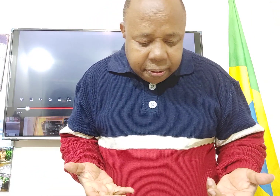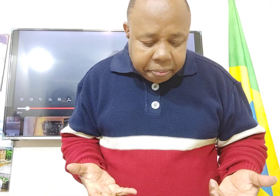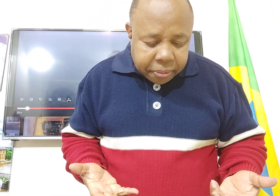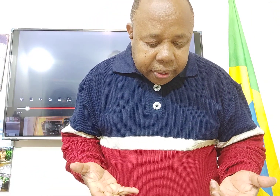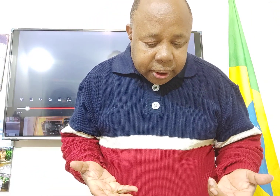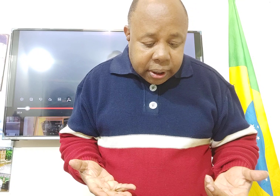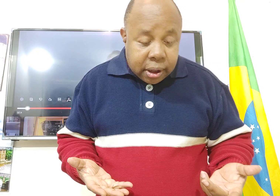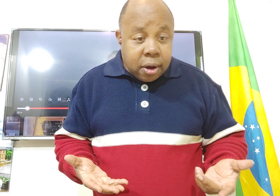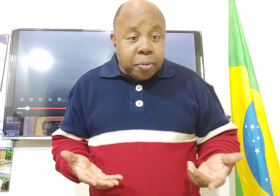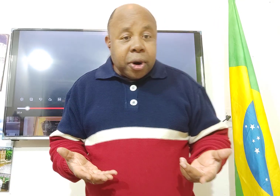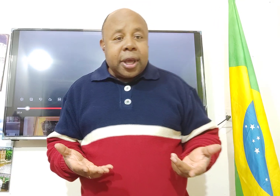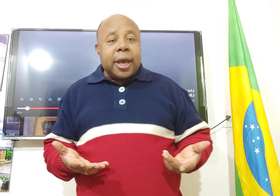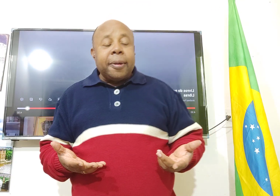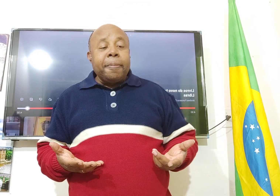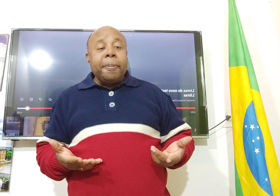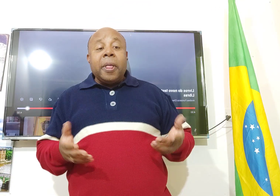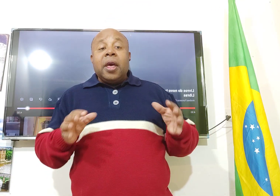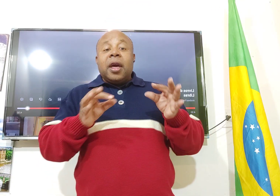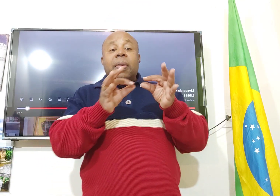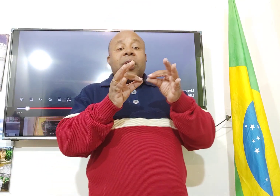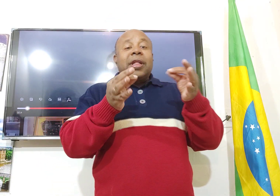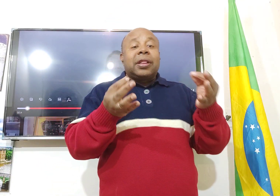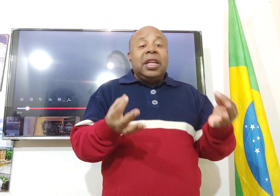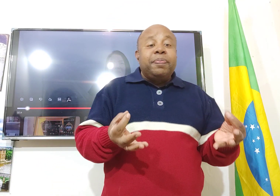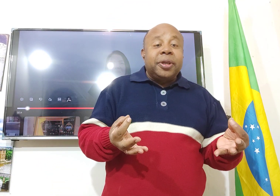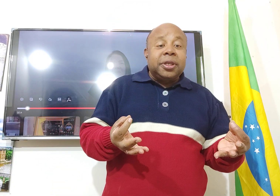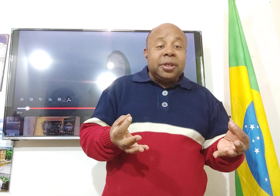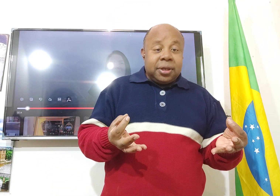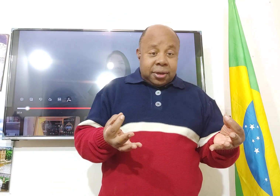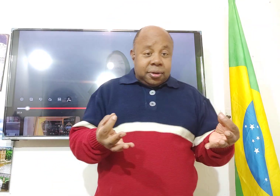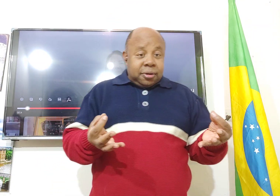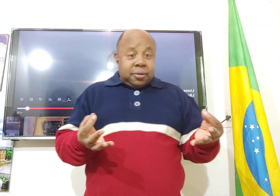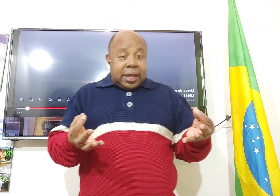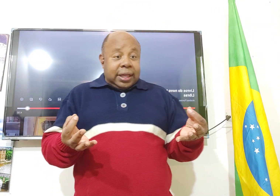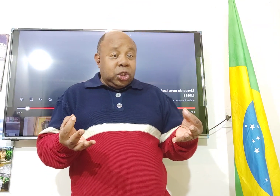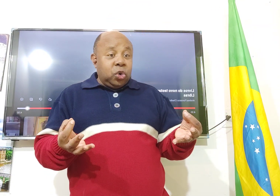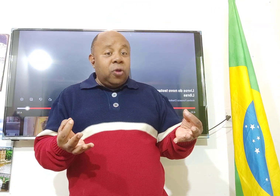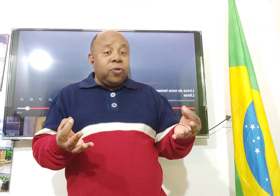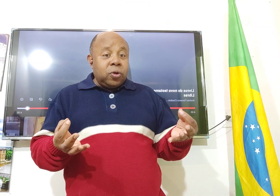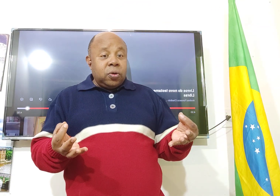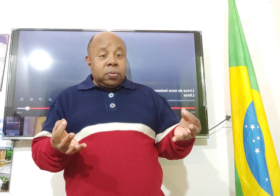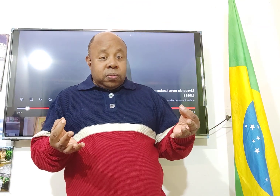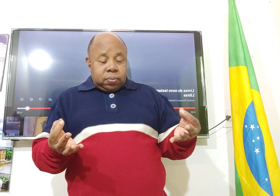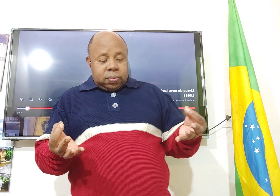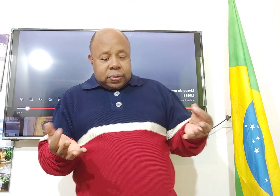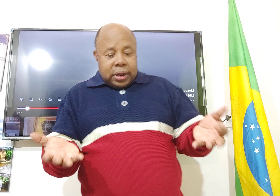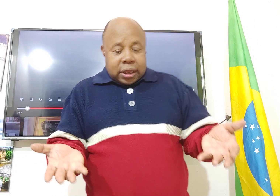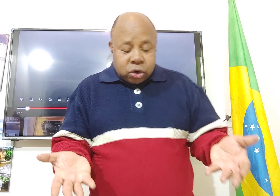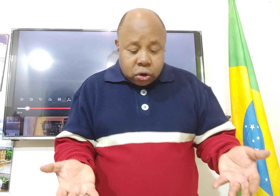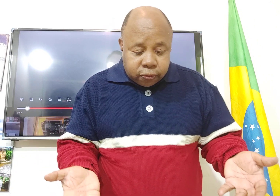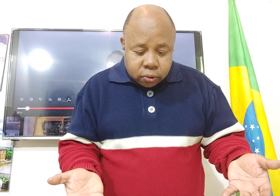Então, por quê? Era uma coisa simples. Nascer de novo. Nascer de novo?